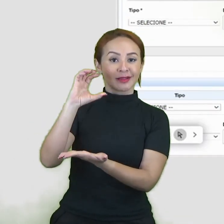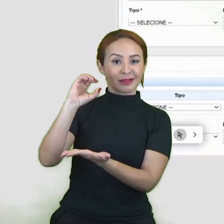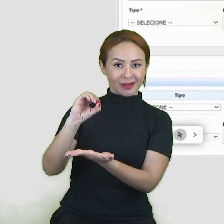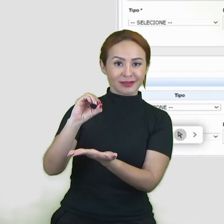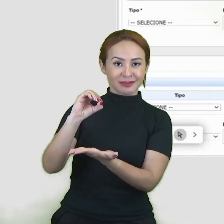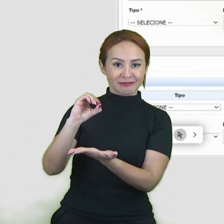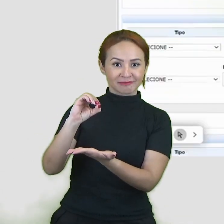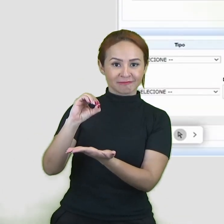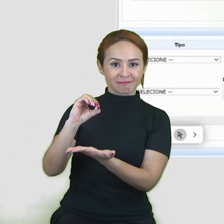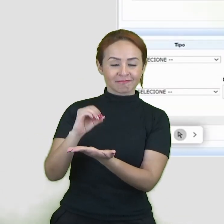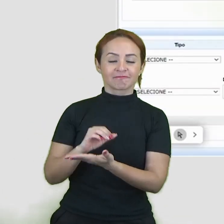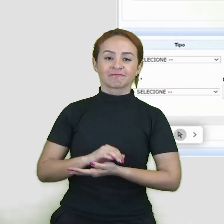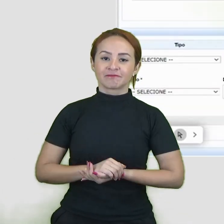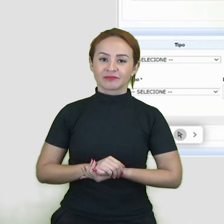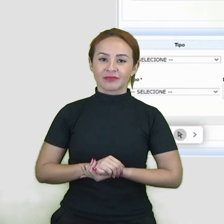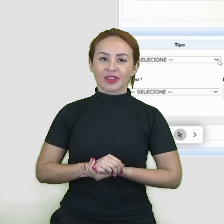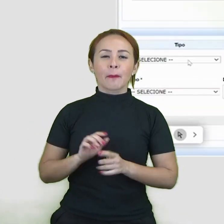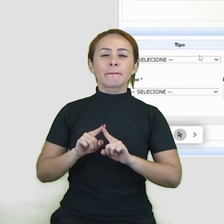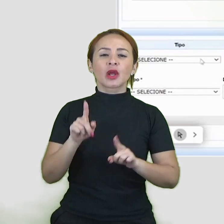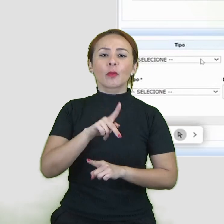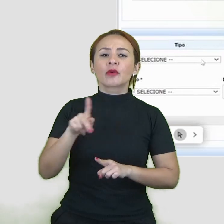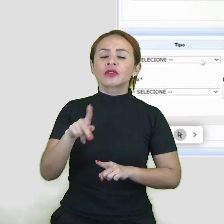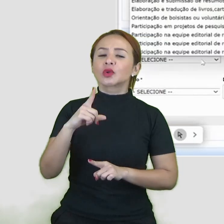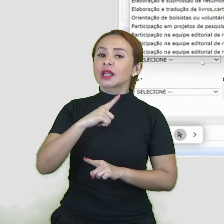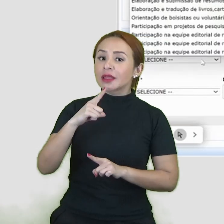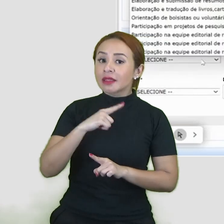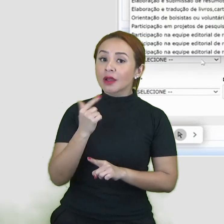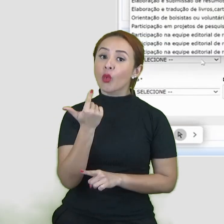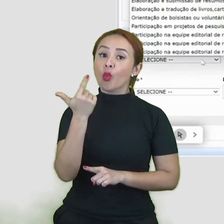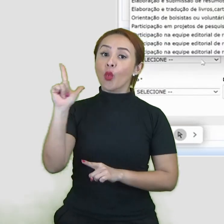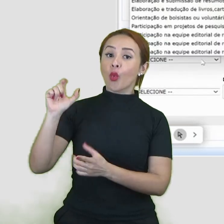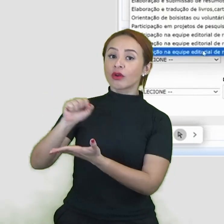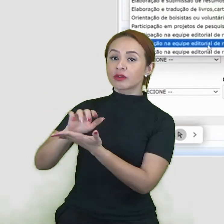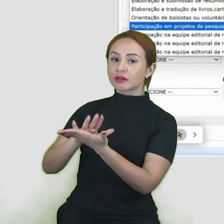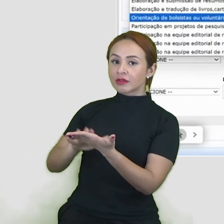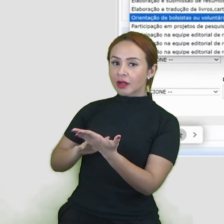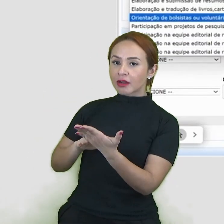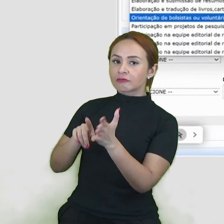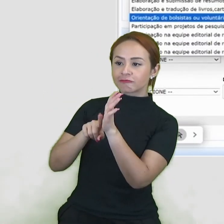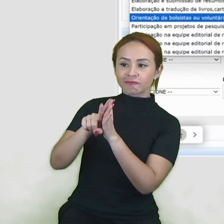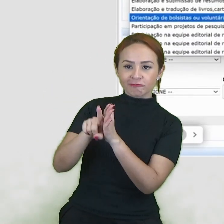Esse docente, então, tem uma atividade de pesquisa. Nesse caso,